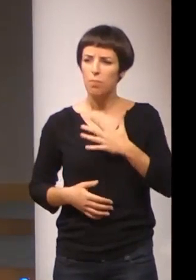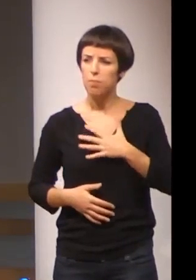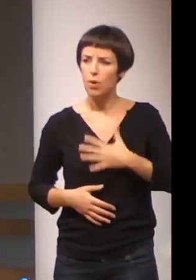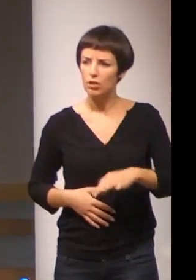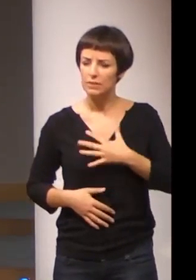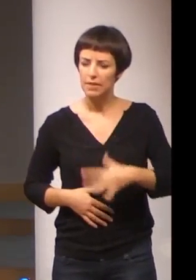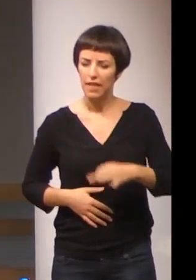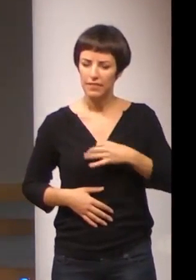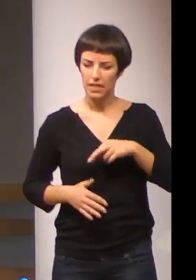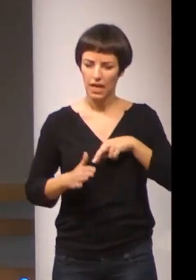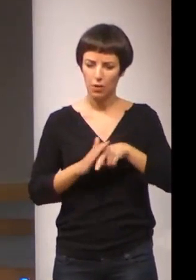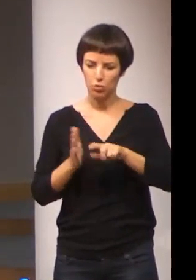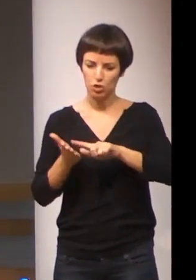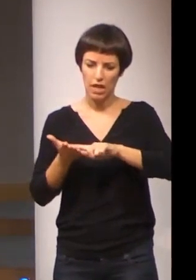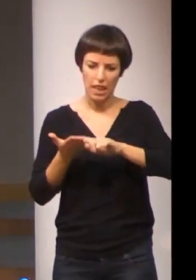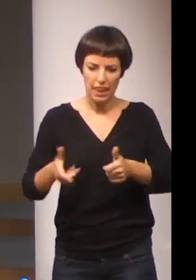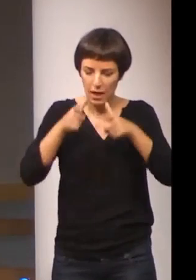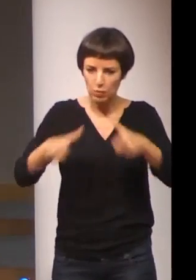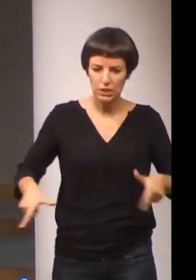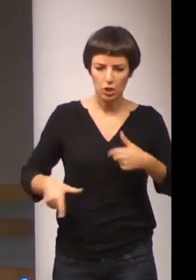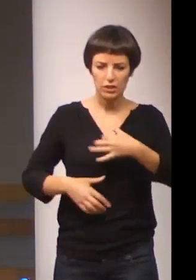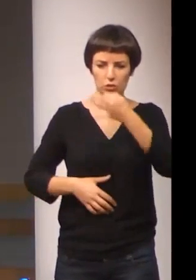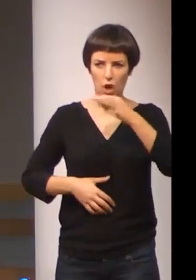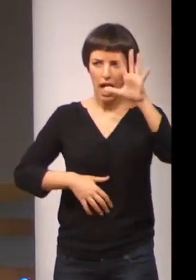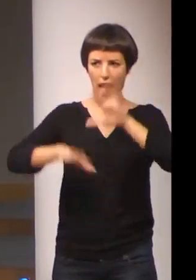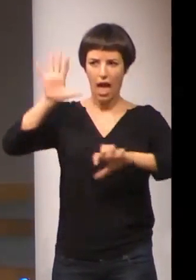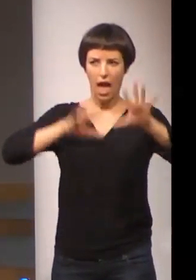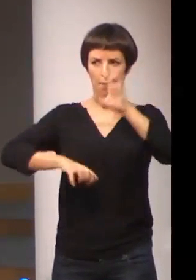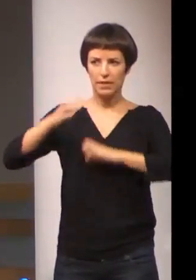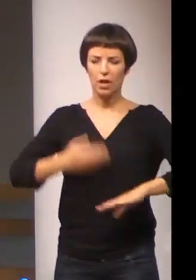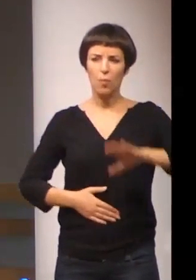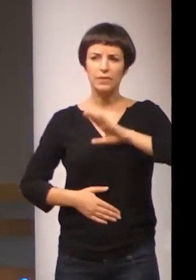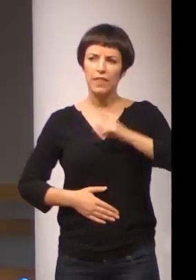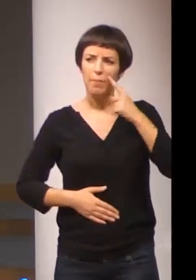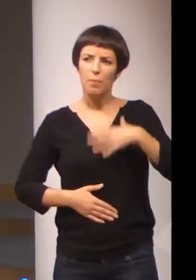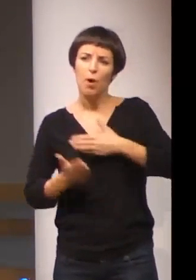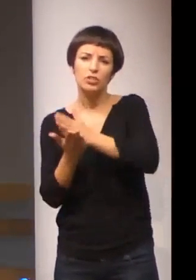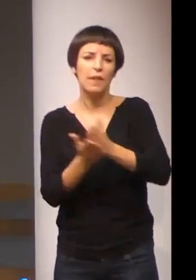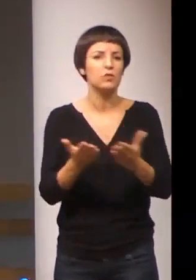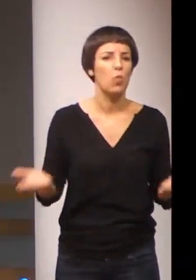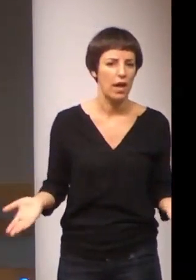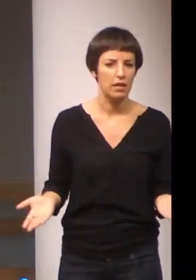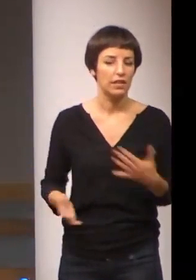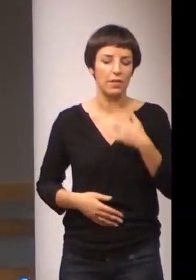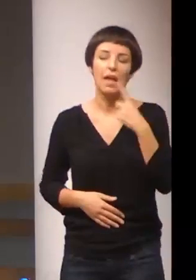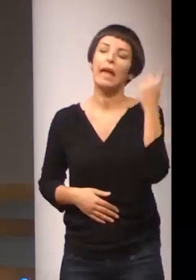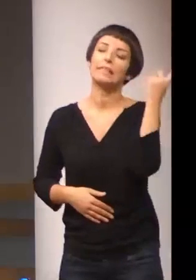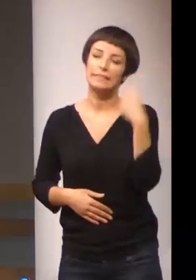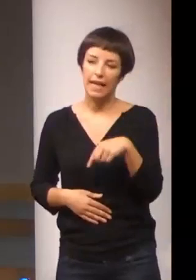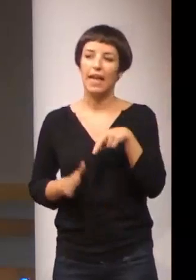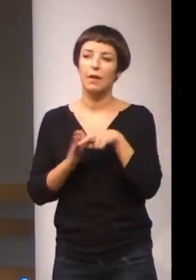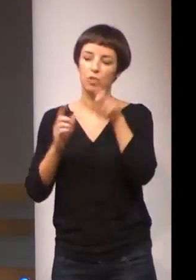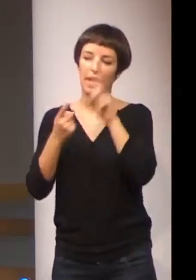recursos lingüísticos y discursivos que estamos aprendiendo de esa competencia lingüística. No solamente saberlos, no